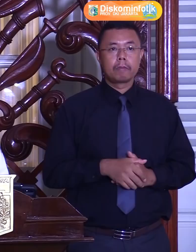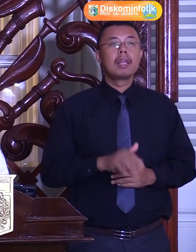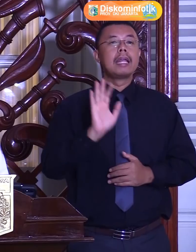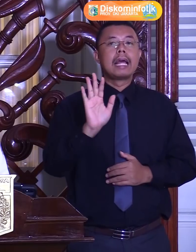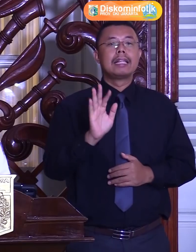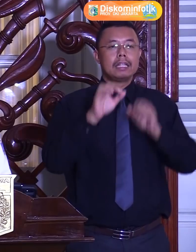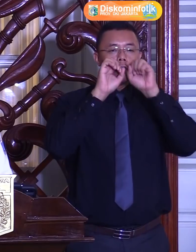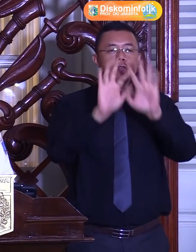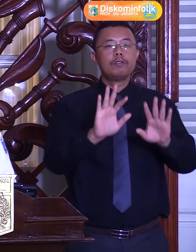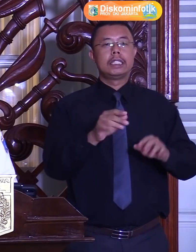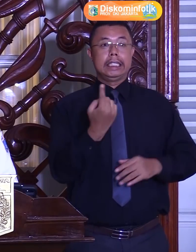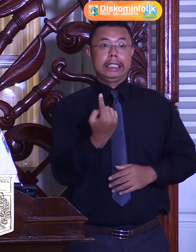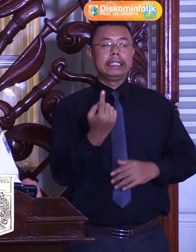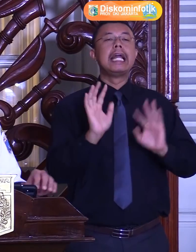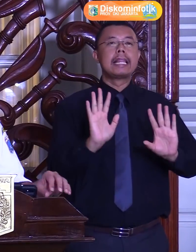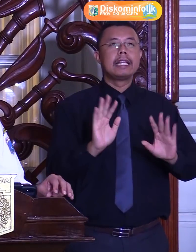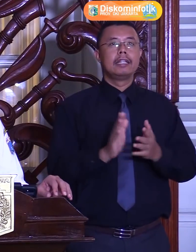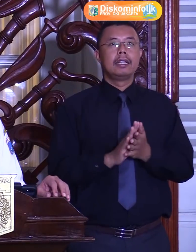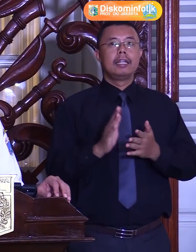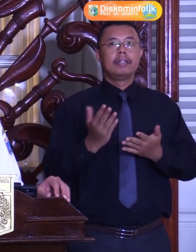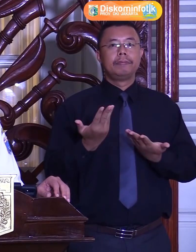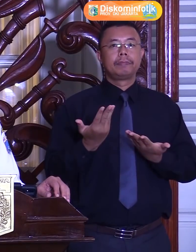nanti biar diumumkan sendiri, tapi untuk